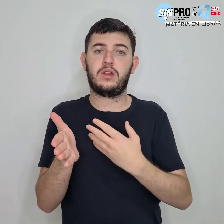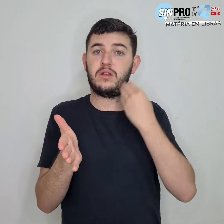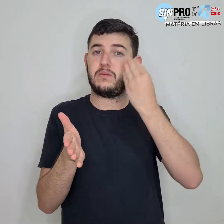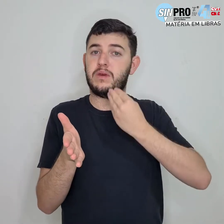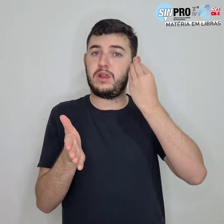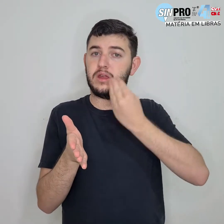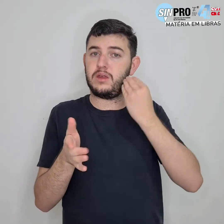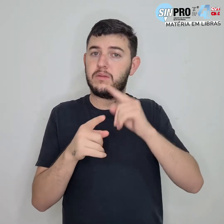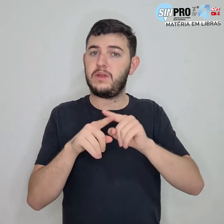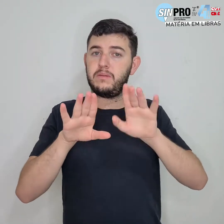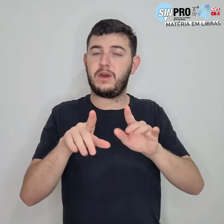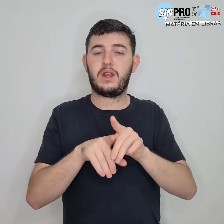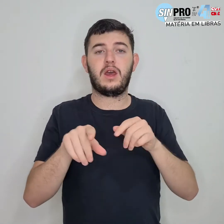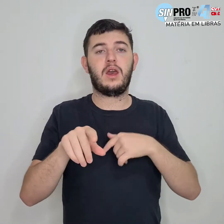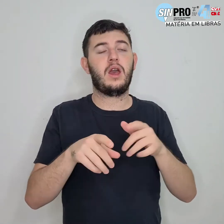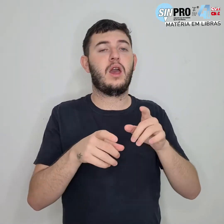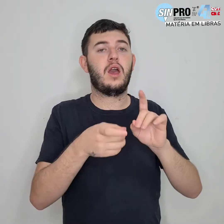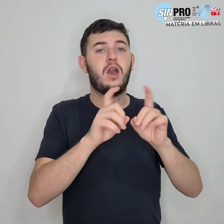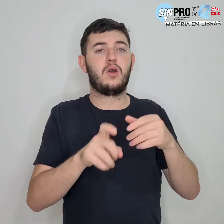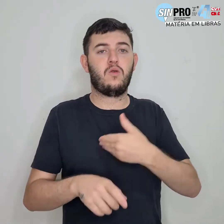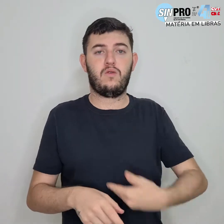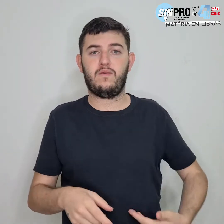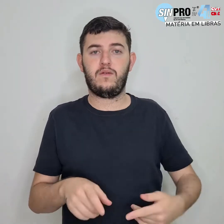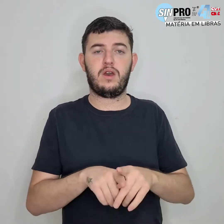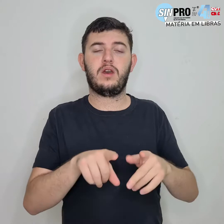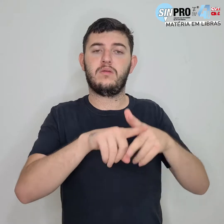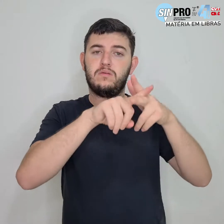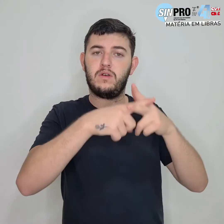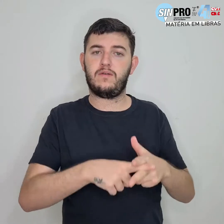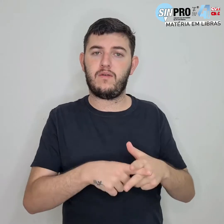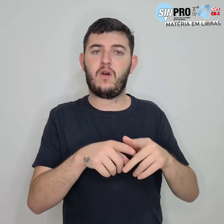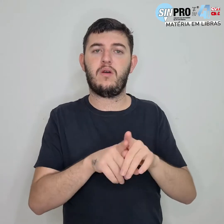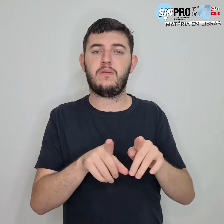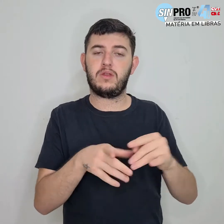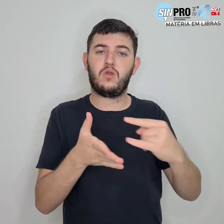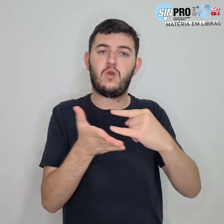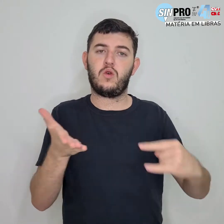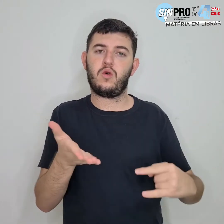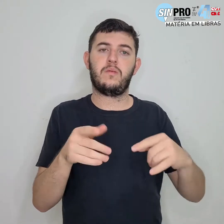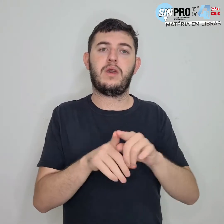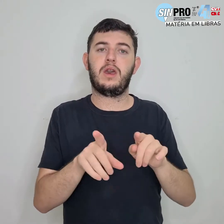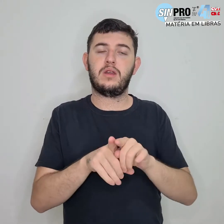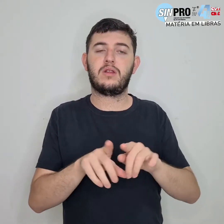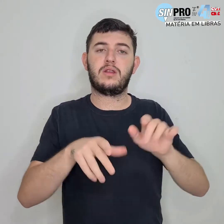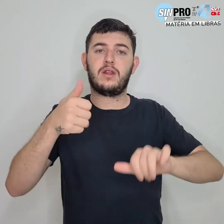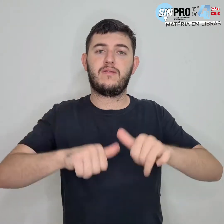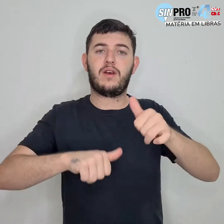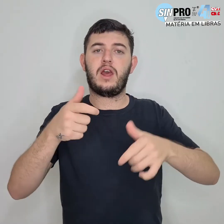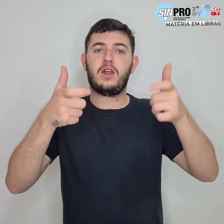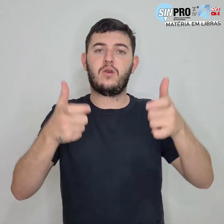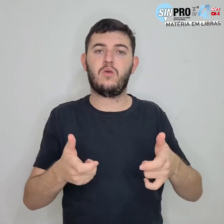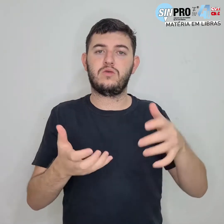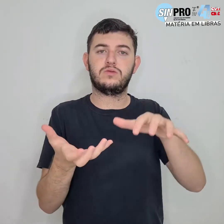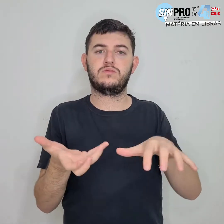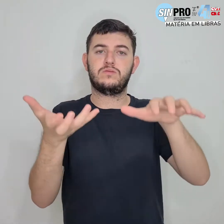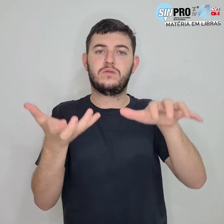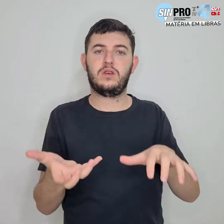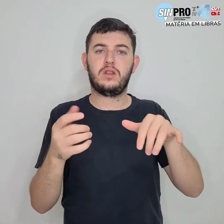reforma administrativa em tramitação no Congresso Nacional, por meio da proposta de emenda à Constituição PEC número 32